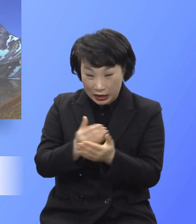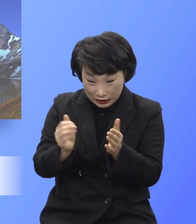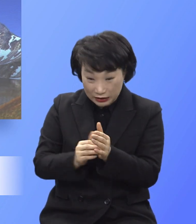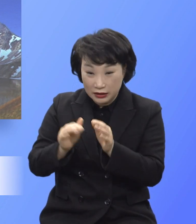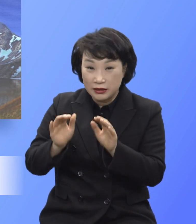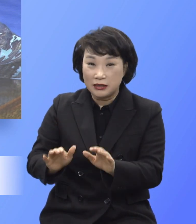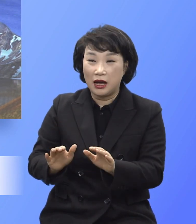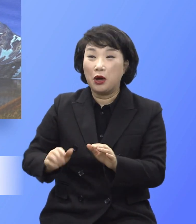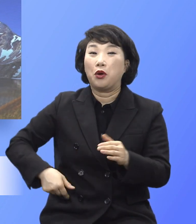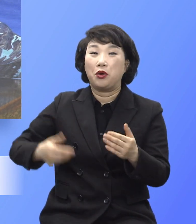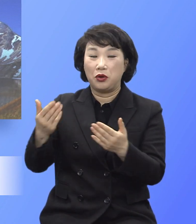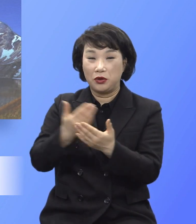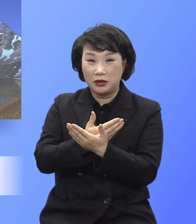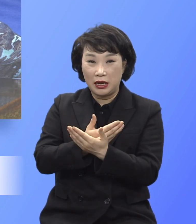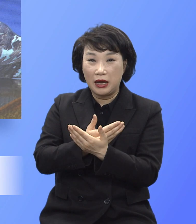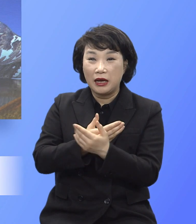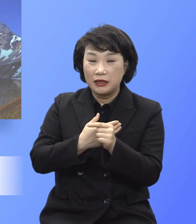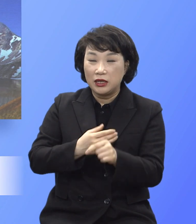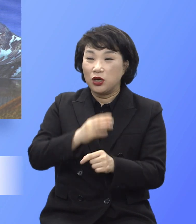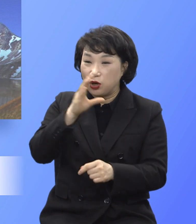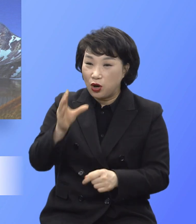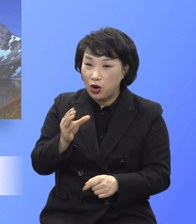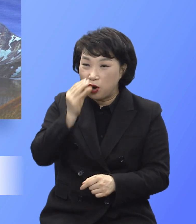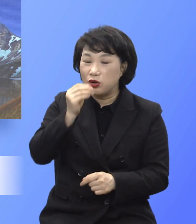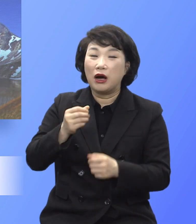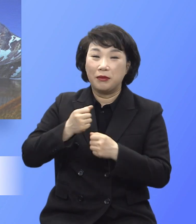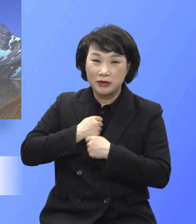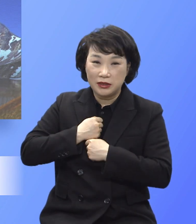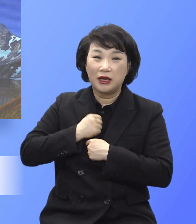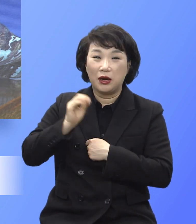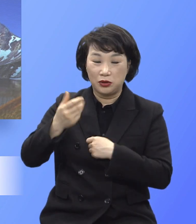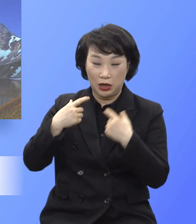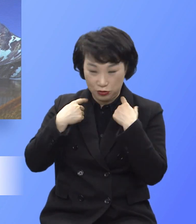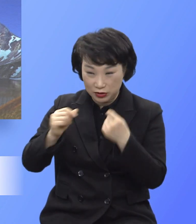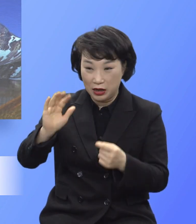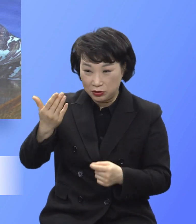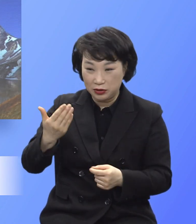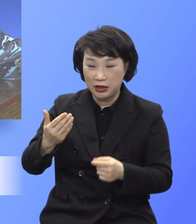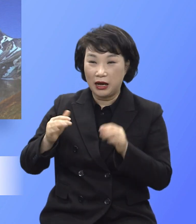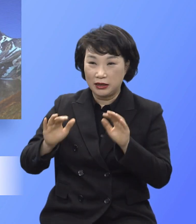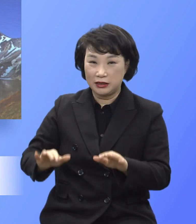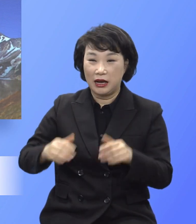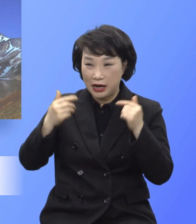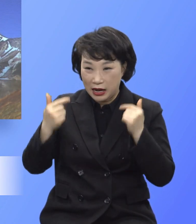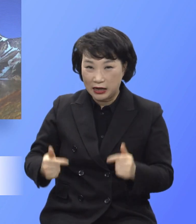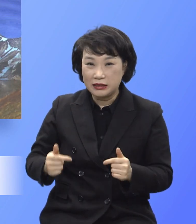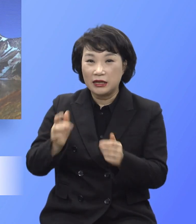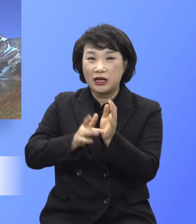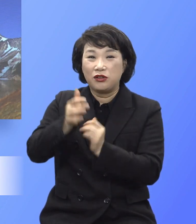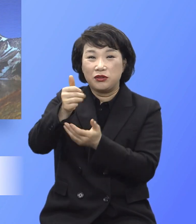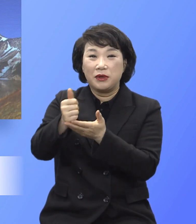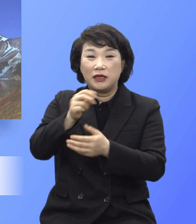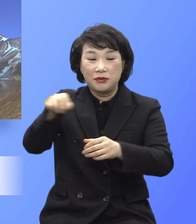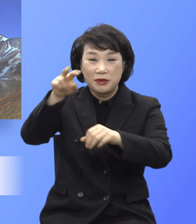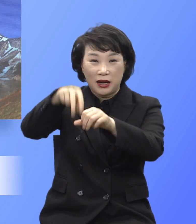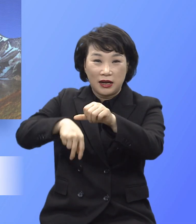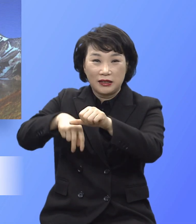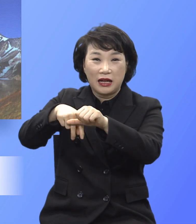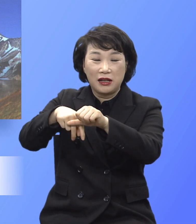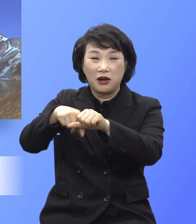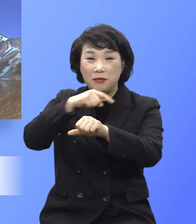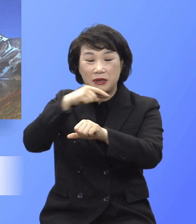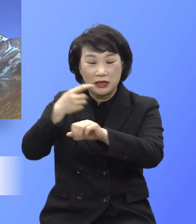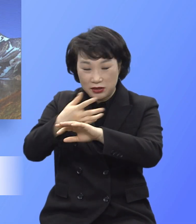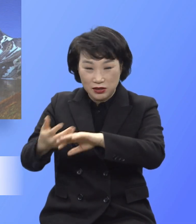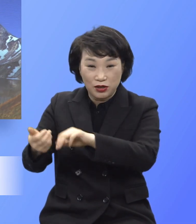회개했거든. 회개한 그 거룩함을 지켜라. 그리고 밤나 예수님이 십자가에서